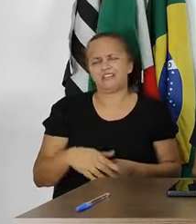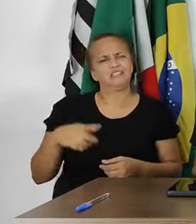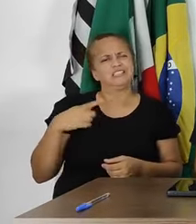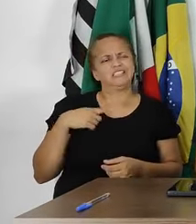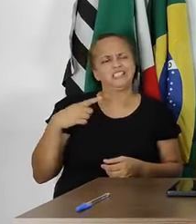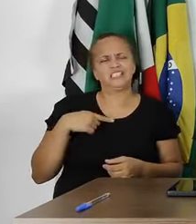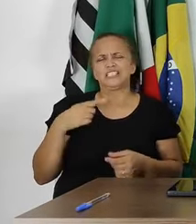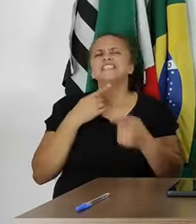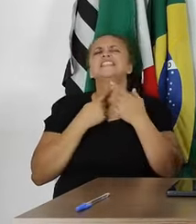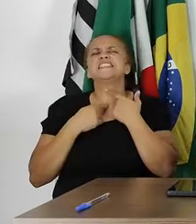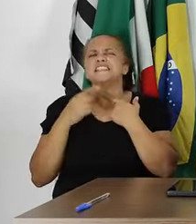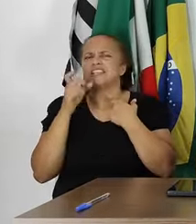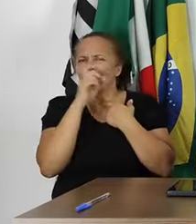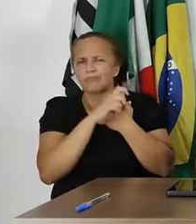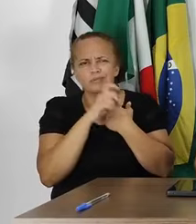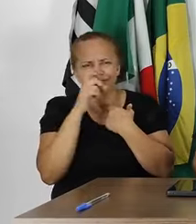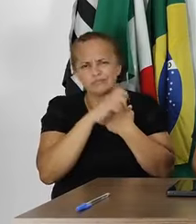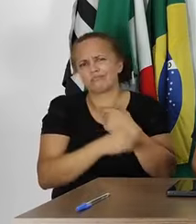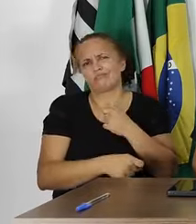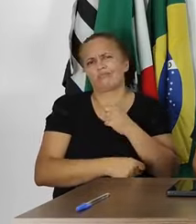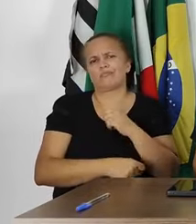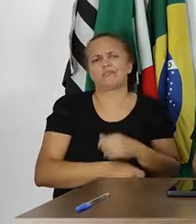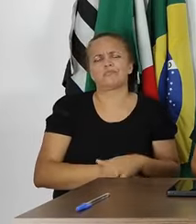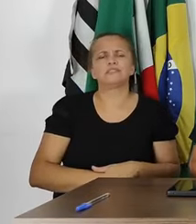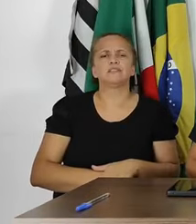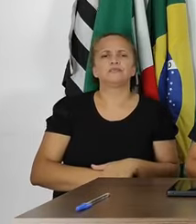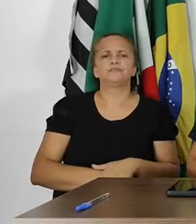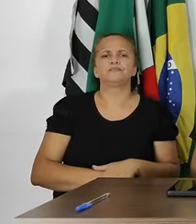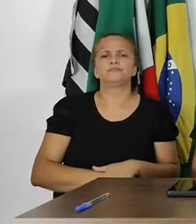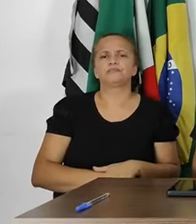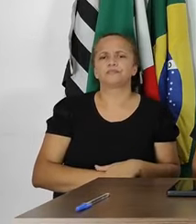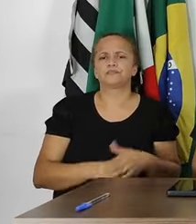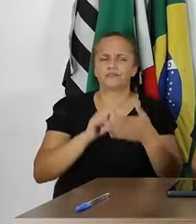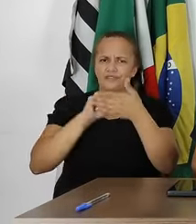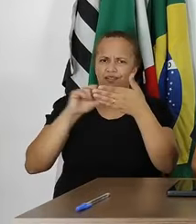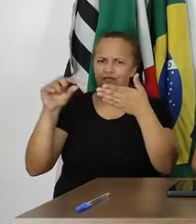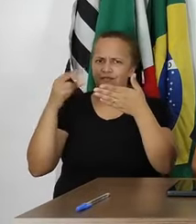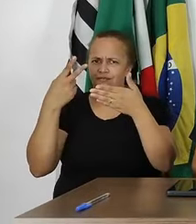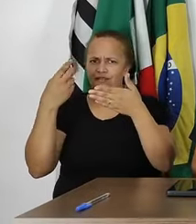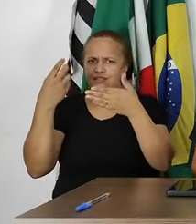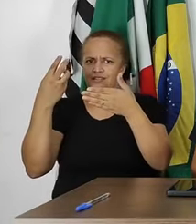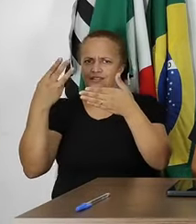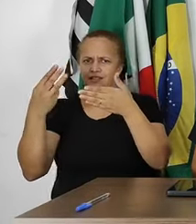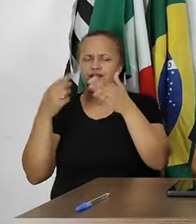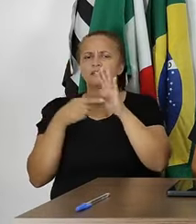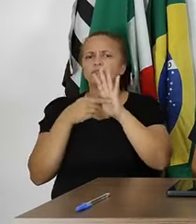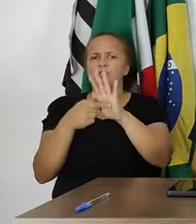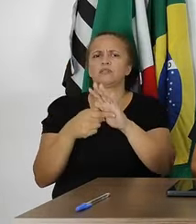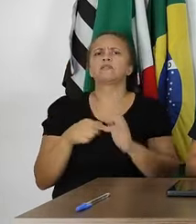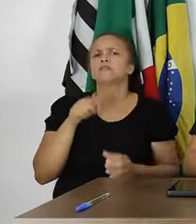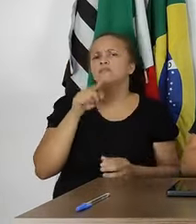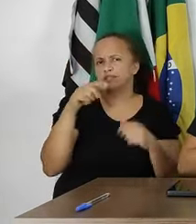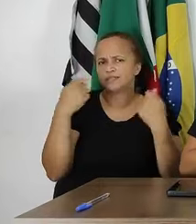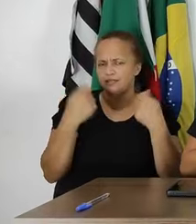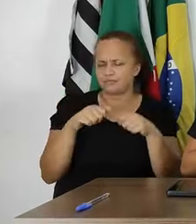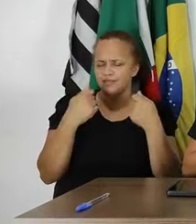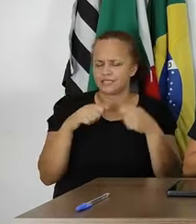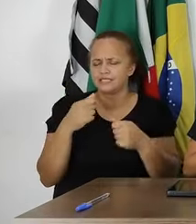desejos do engano. Versículo 23 diz: e vos renoveis no